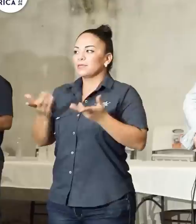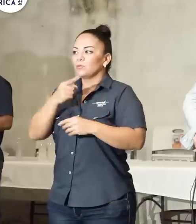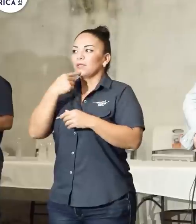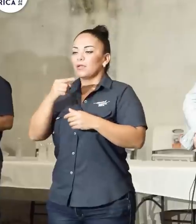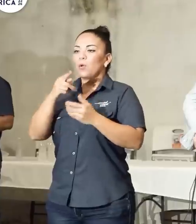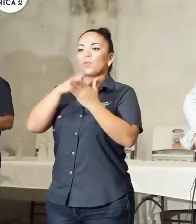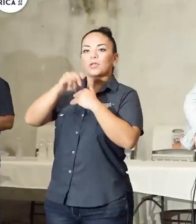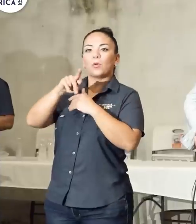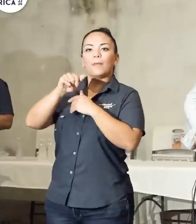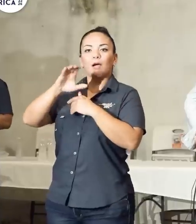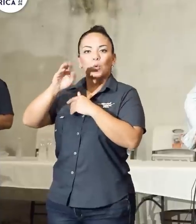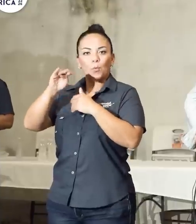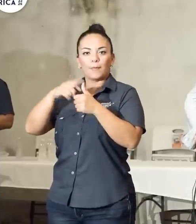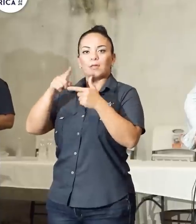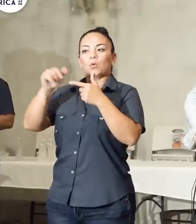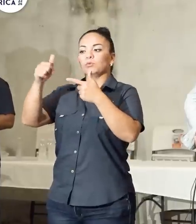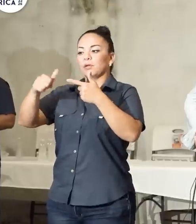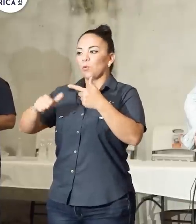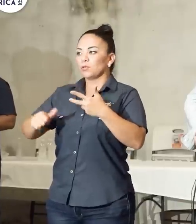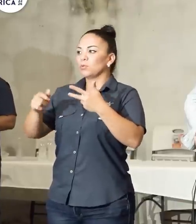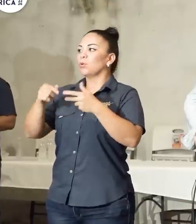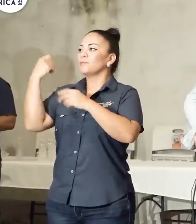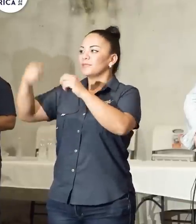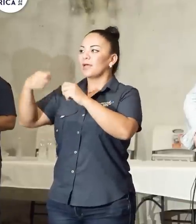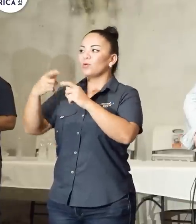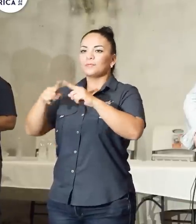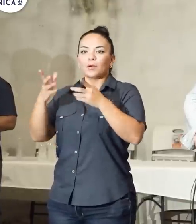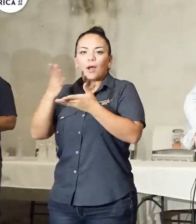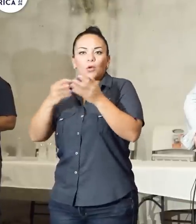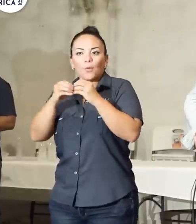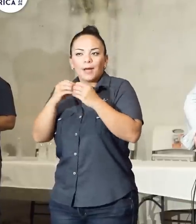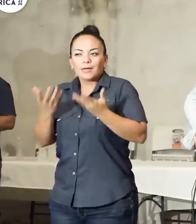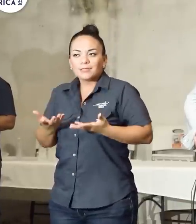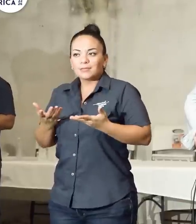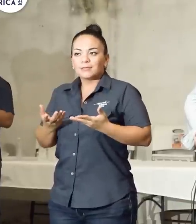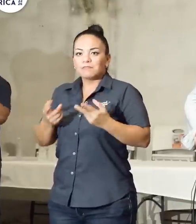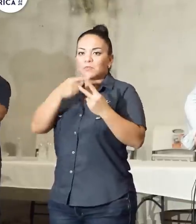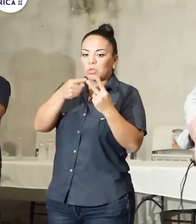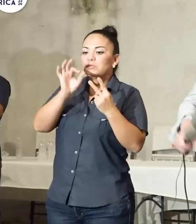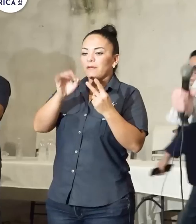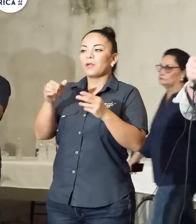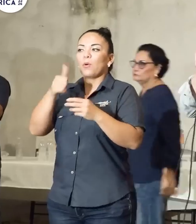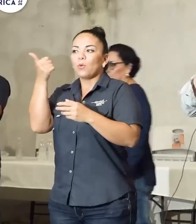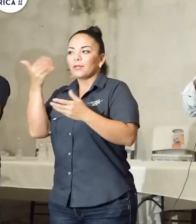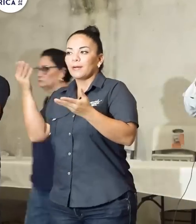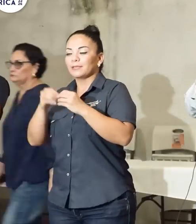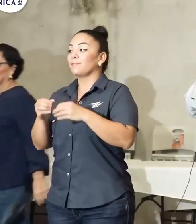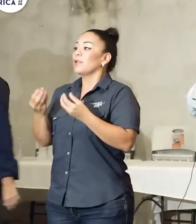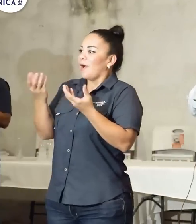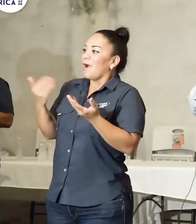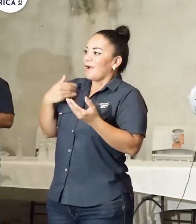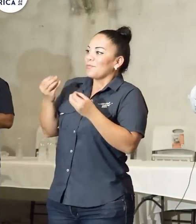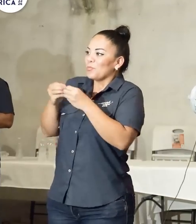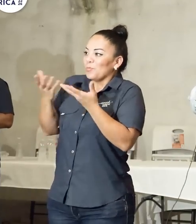proyecto Pacume y también los acuerdos con los pescadores el día de hoy, pero ¿hay algo más aparte de eso? Muchísimo